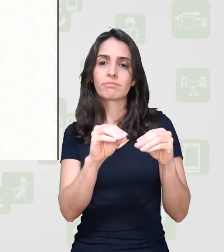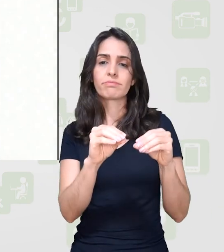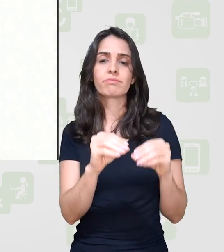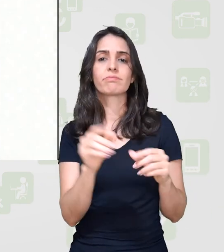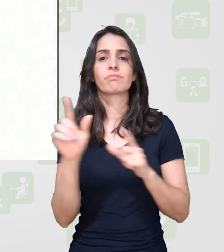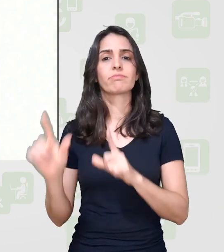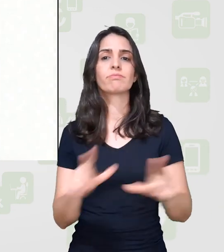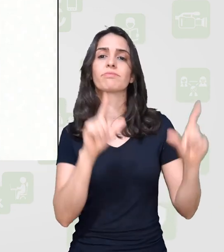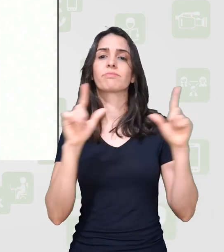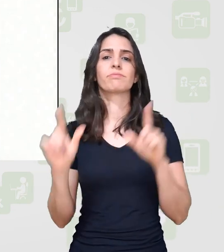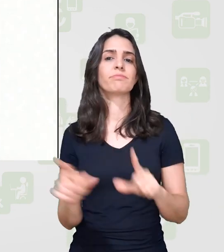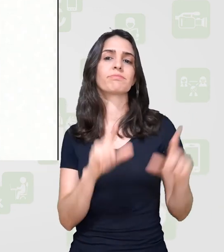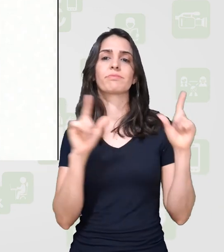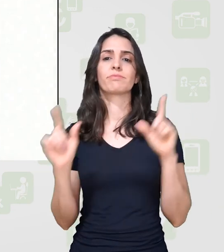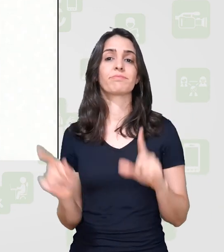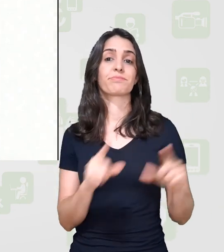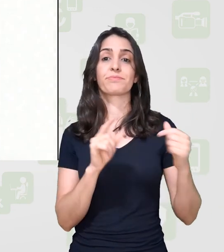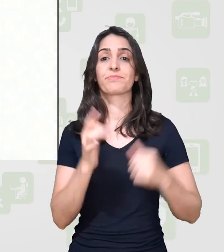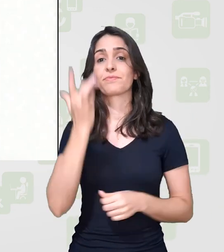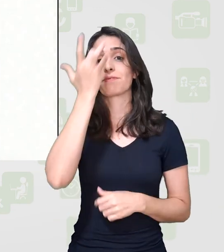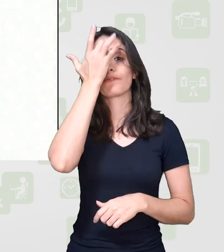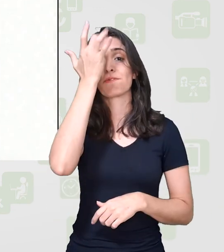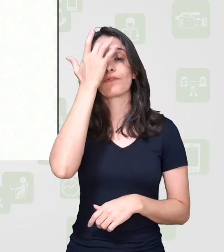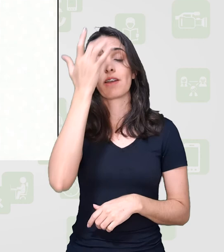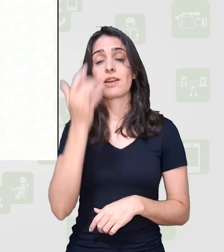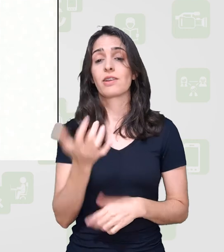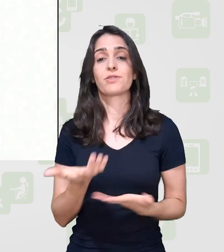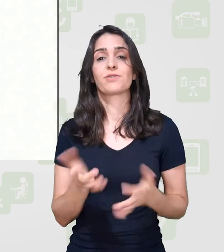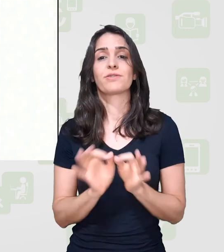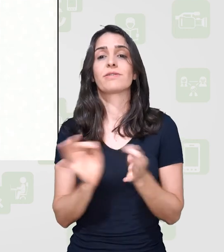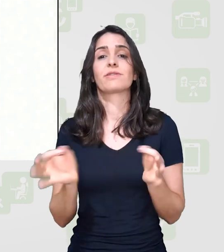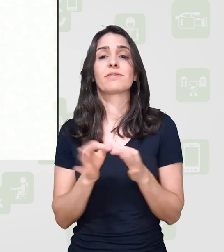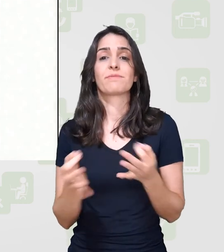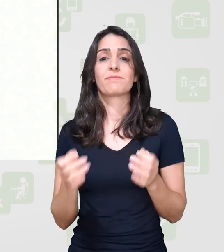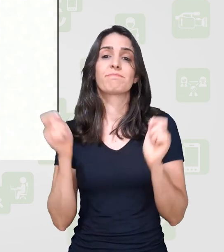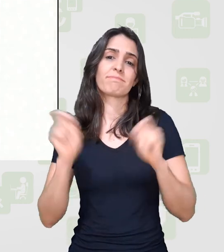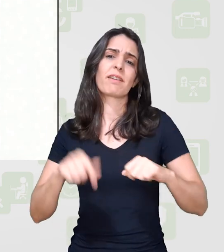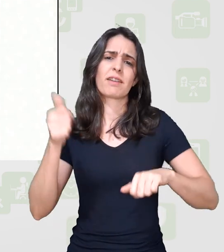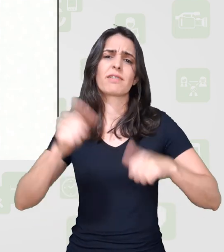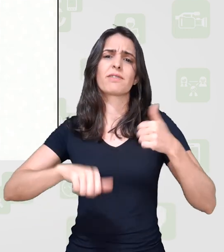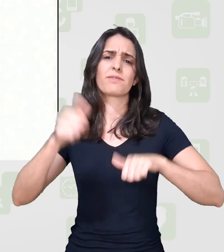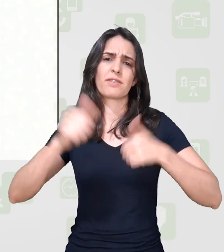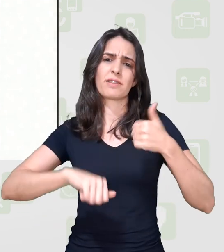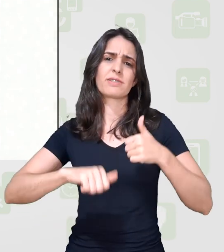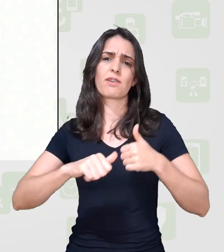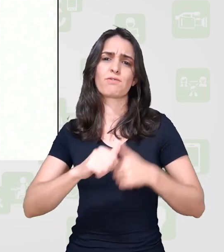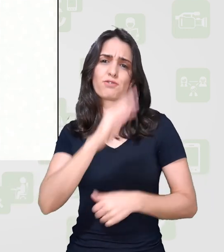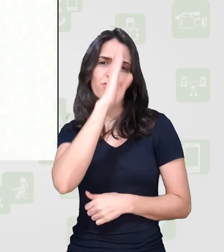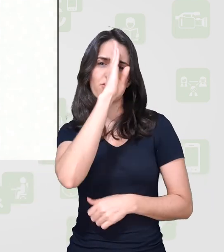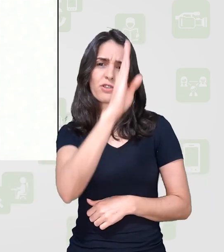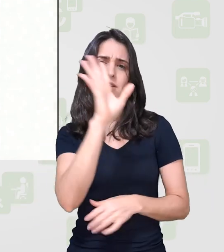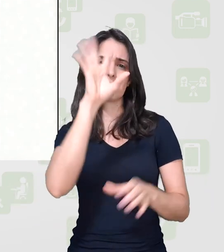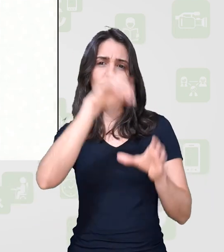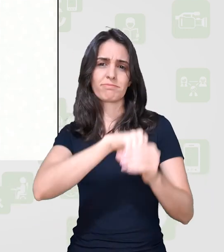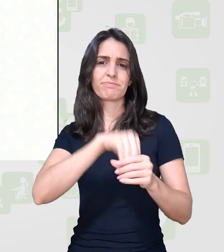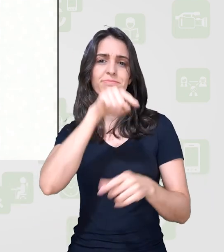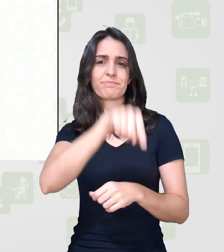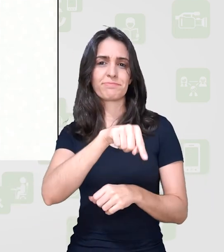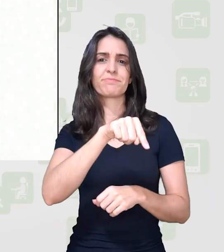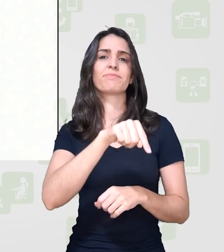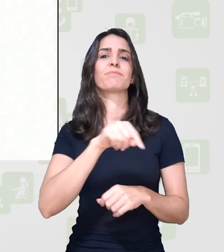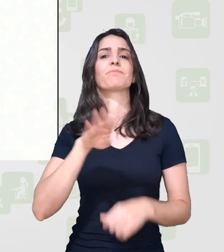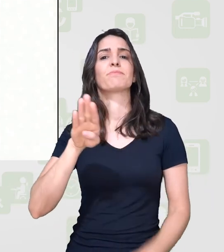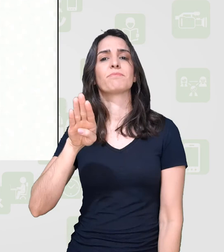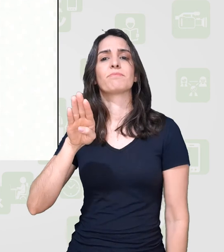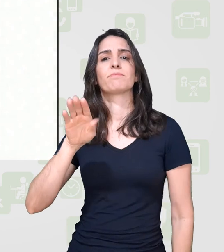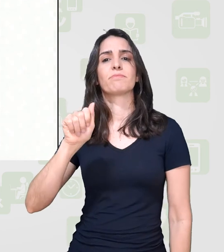fazer o comentário como eu falei e assim por diante tá então é muito simples fazer a avaliação diretamente